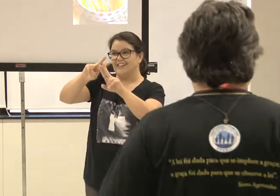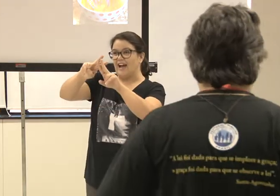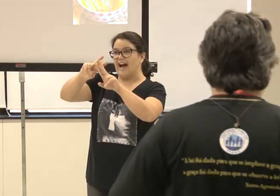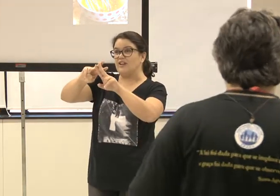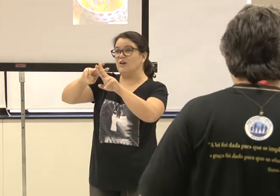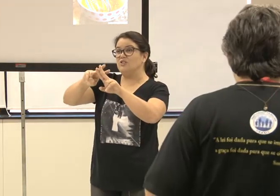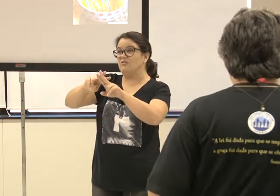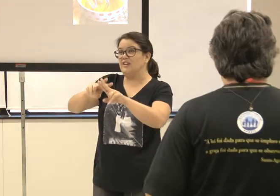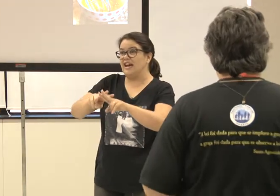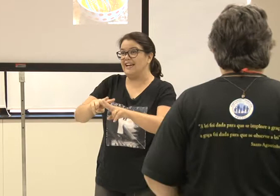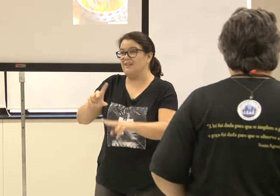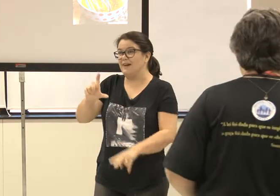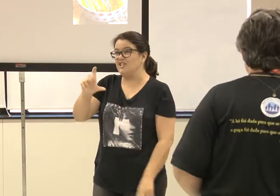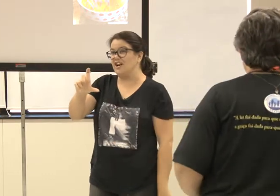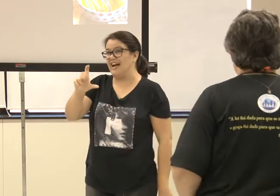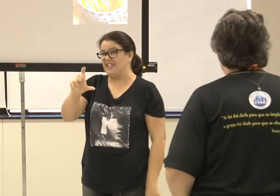Aí quando vinha aquele metiolate